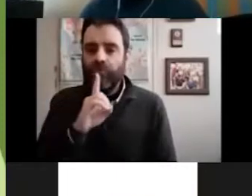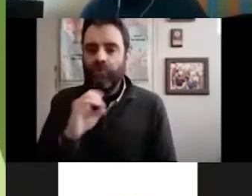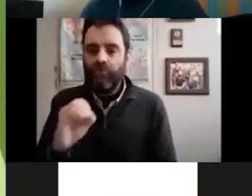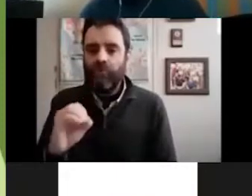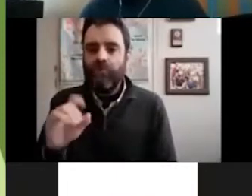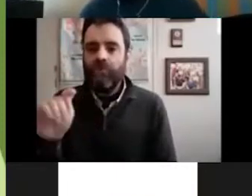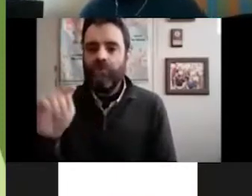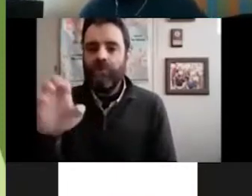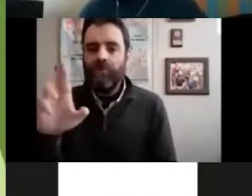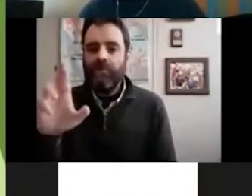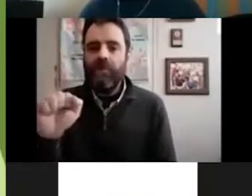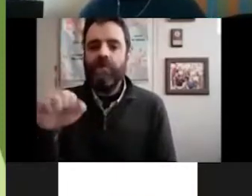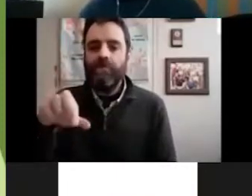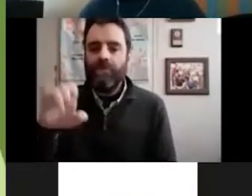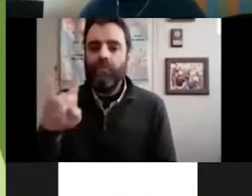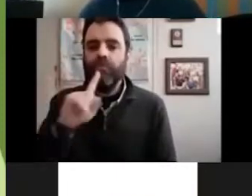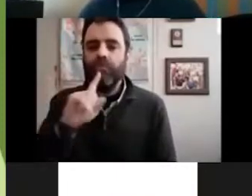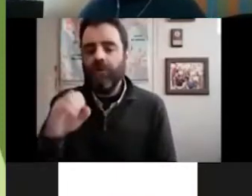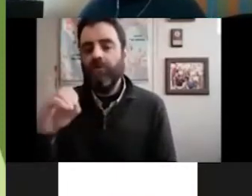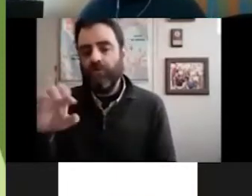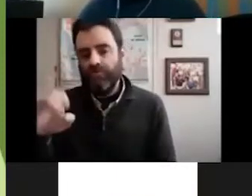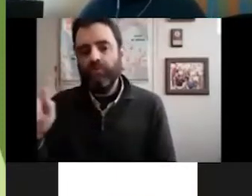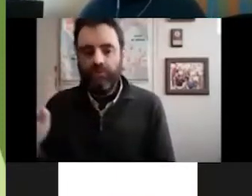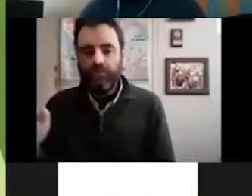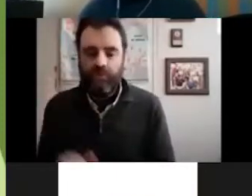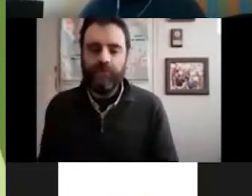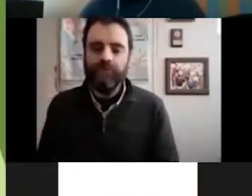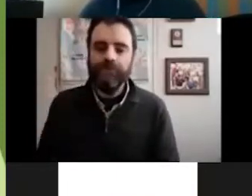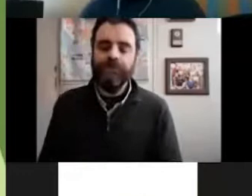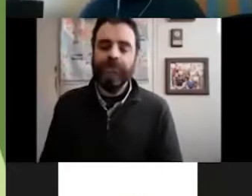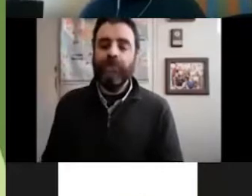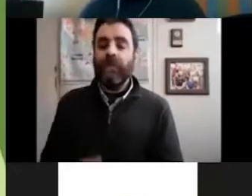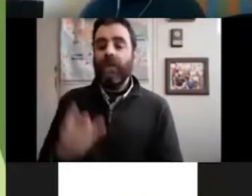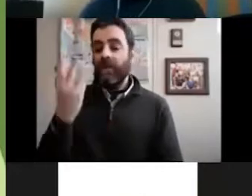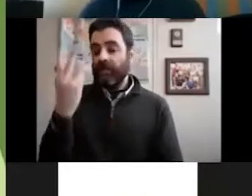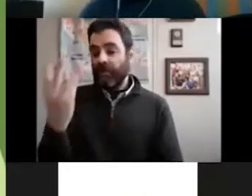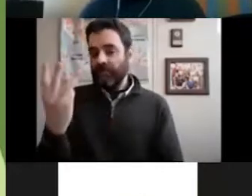hay una nueva terapeuta ocupacional, hace poquitito tiempo.